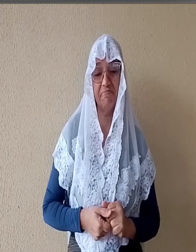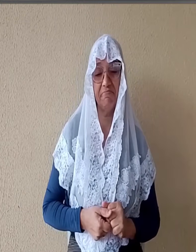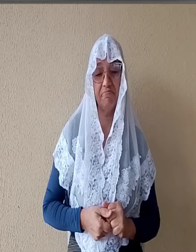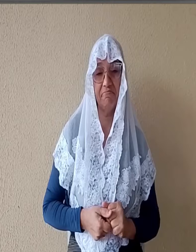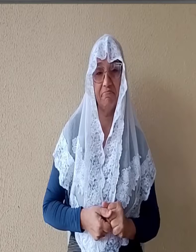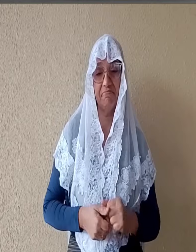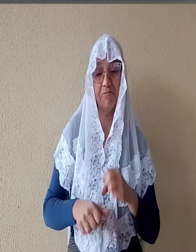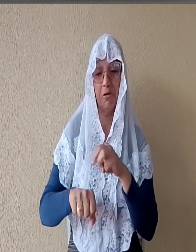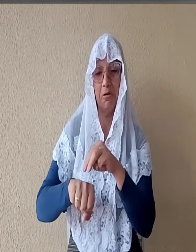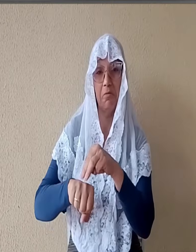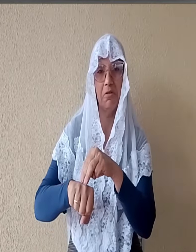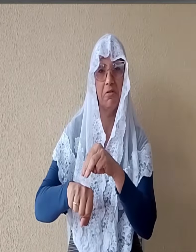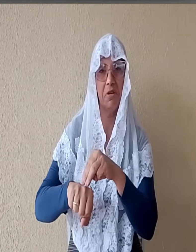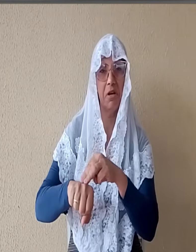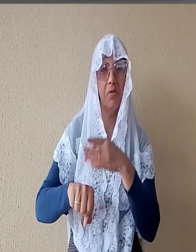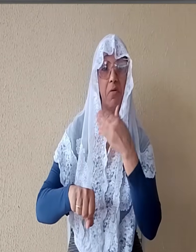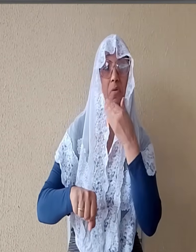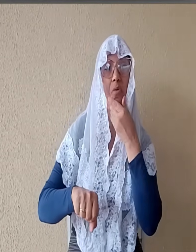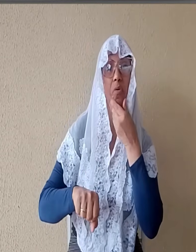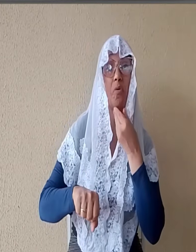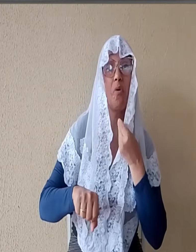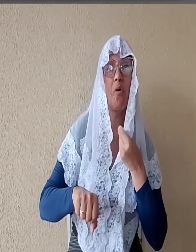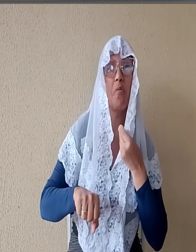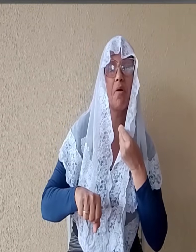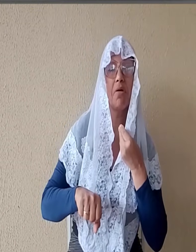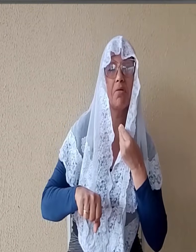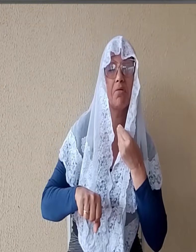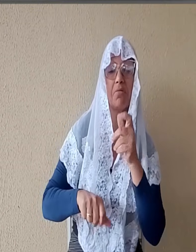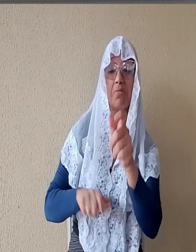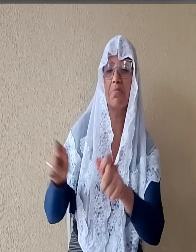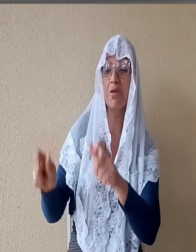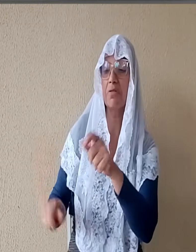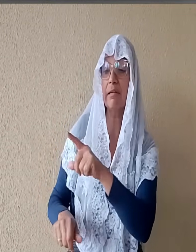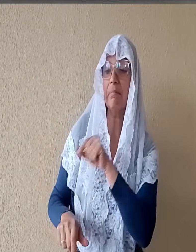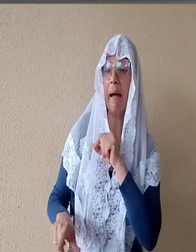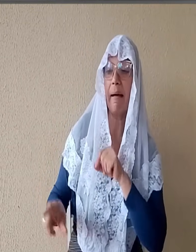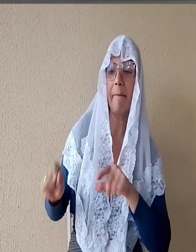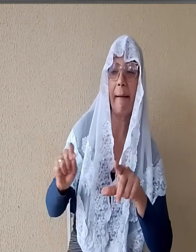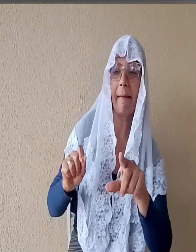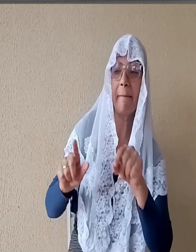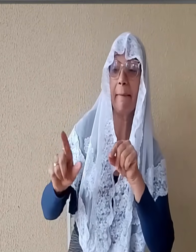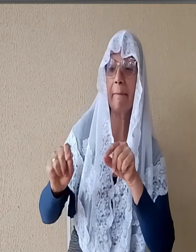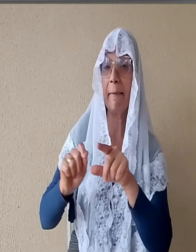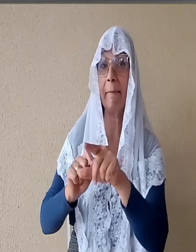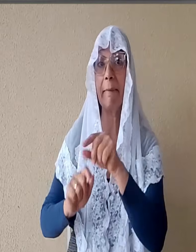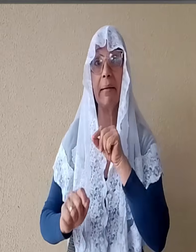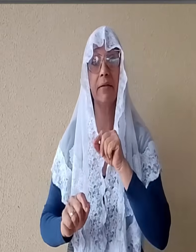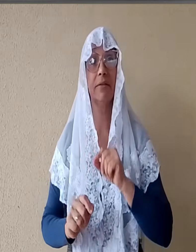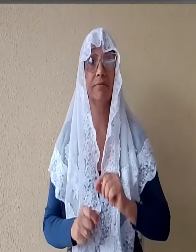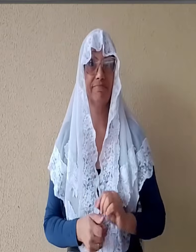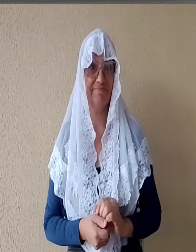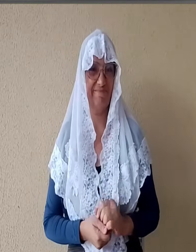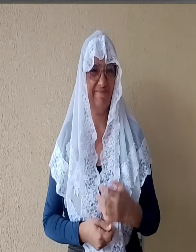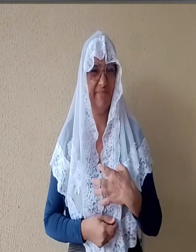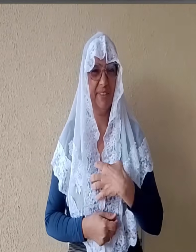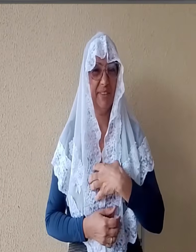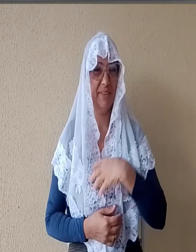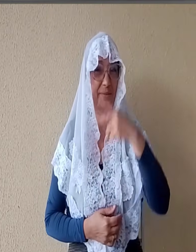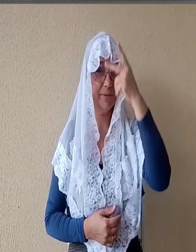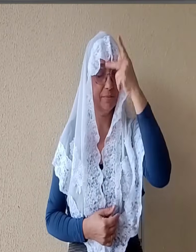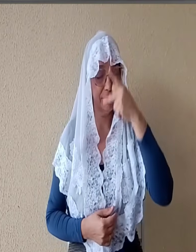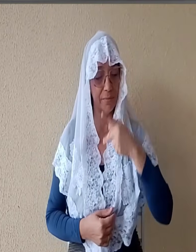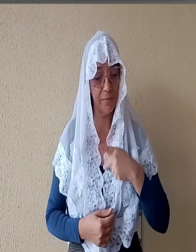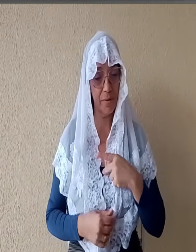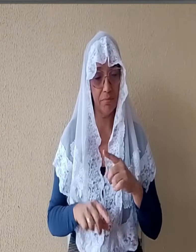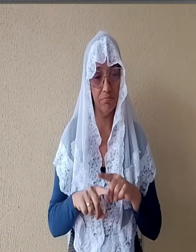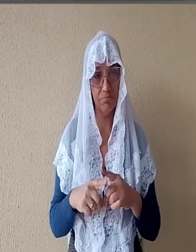vai parar. Aonde se pedia batismo, não vai pedir mais. Aonde se orava para cooperador, ancião, não